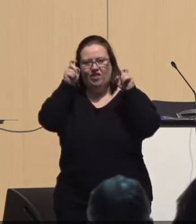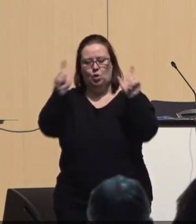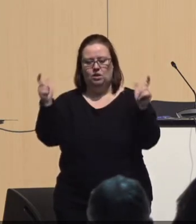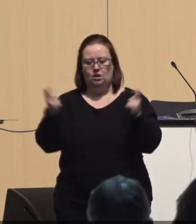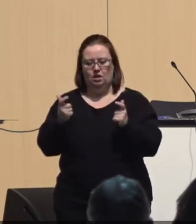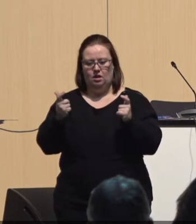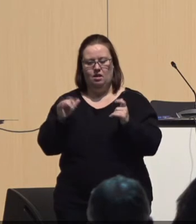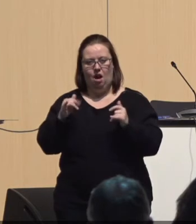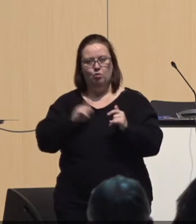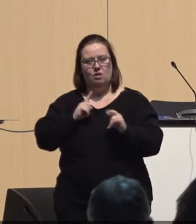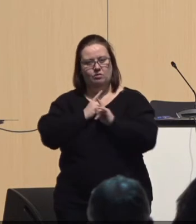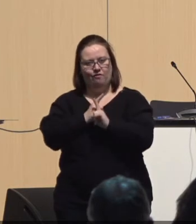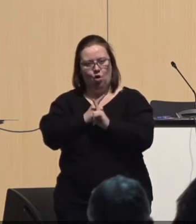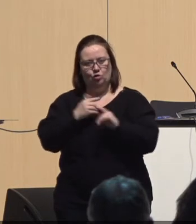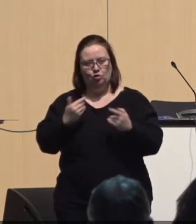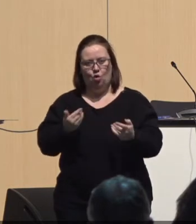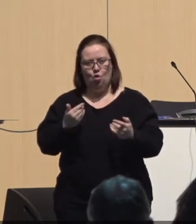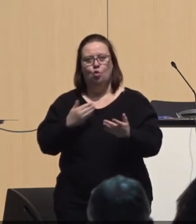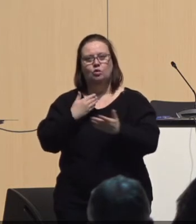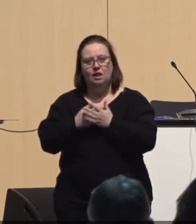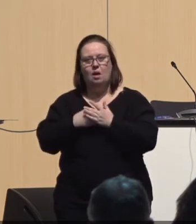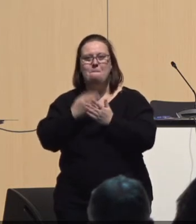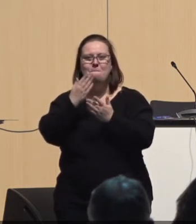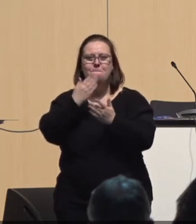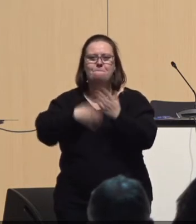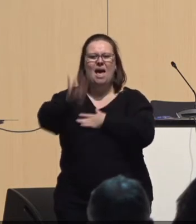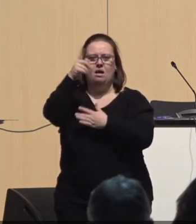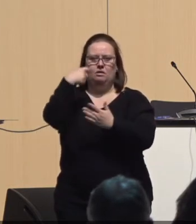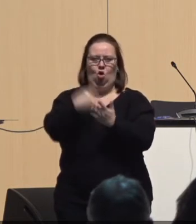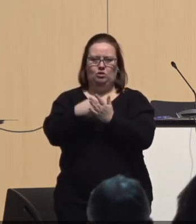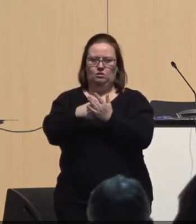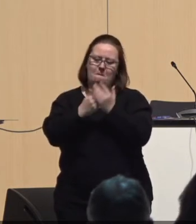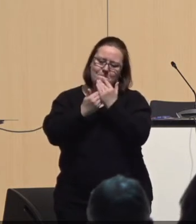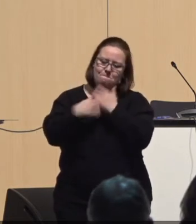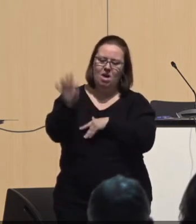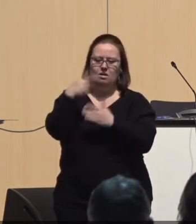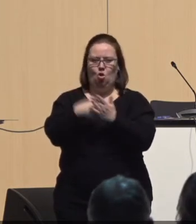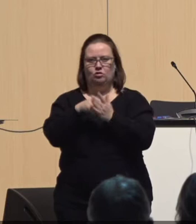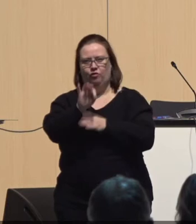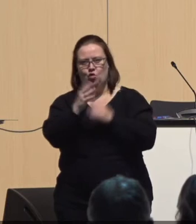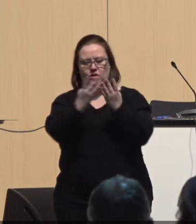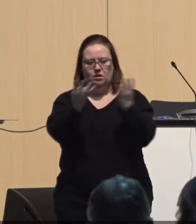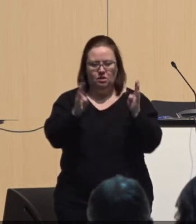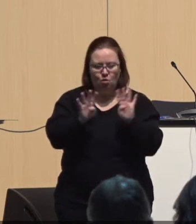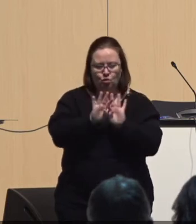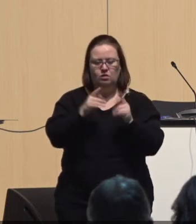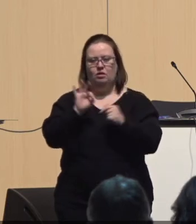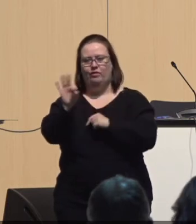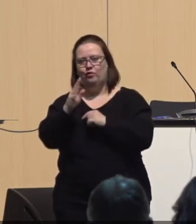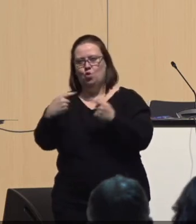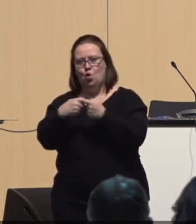Wir haben uns daran gehalten und dadurch entstehen uns Mehrkosten. Mehrkosten für die Einzäunung, Mehrkosten